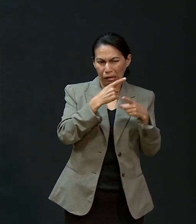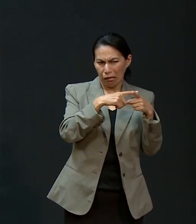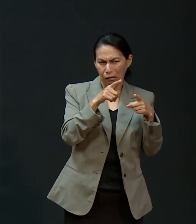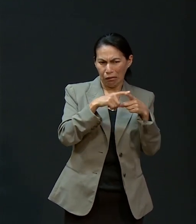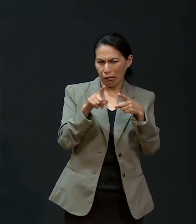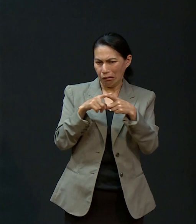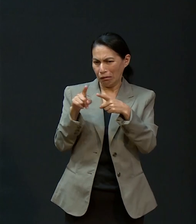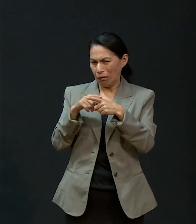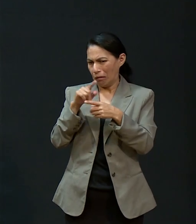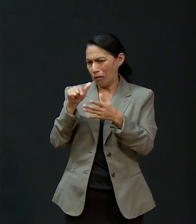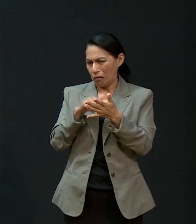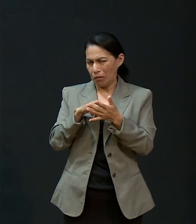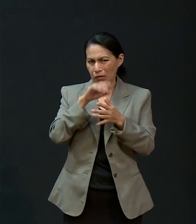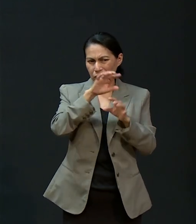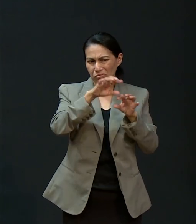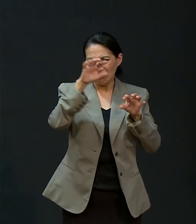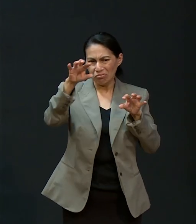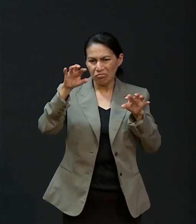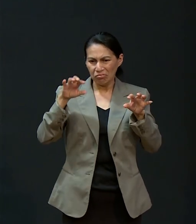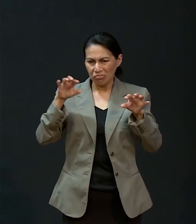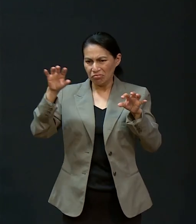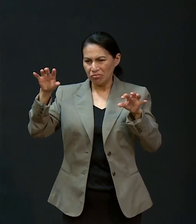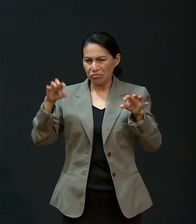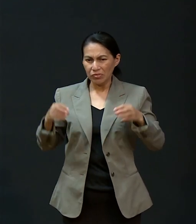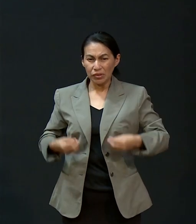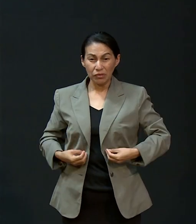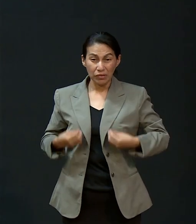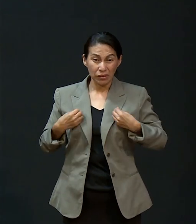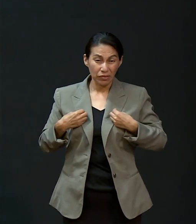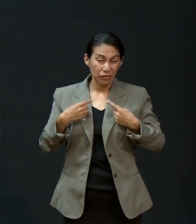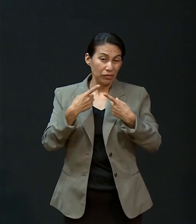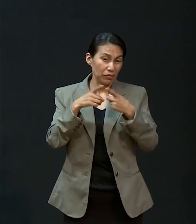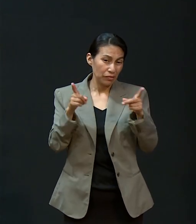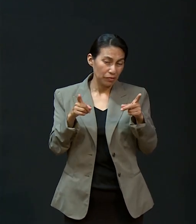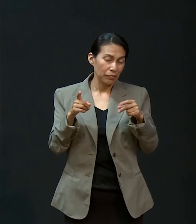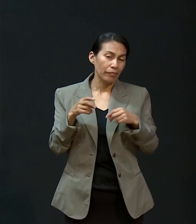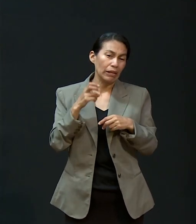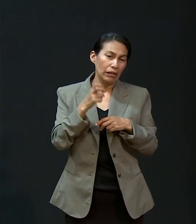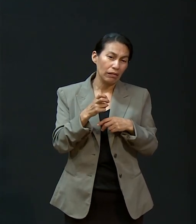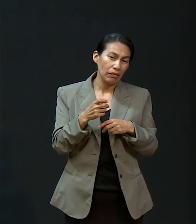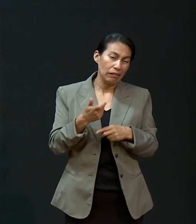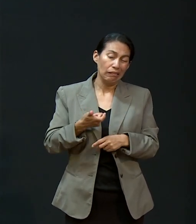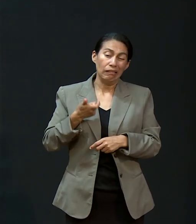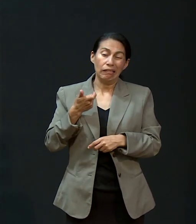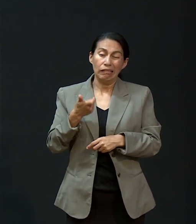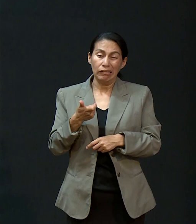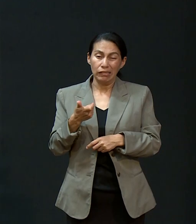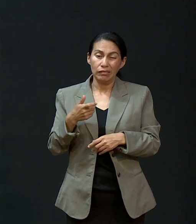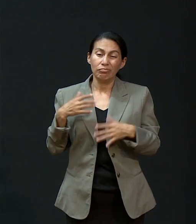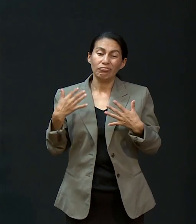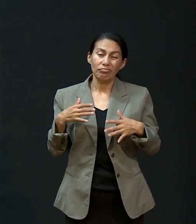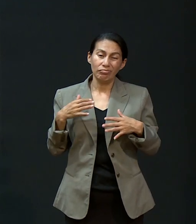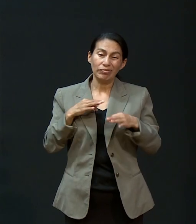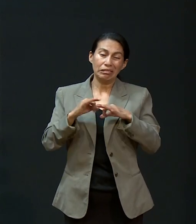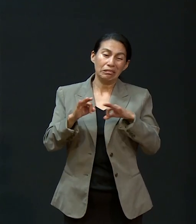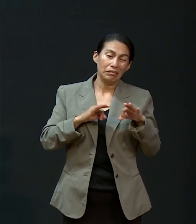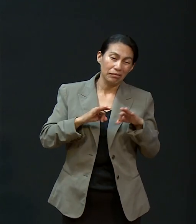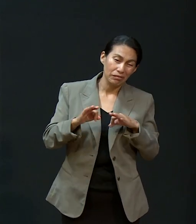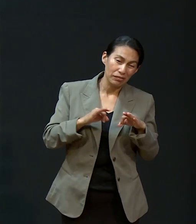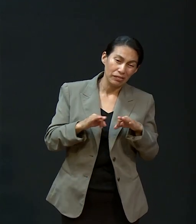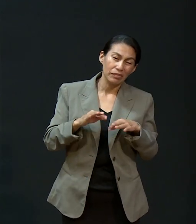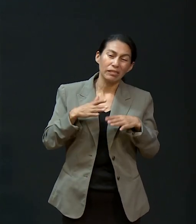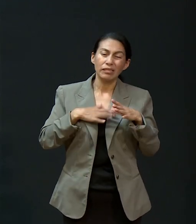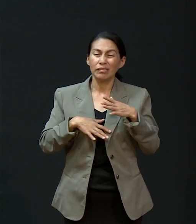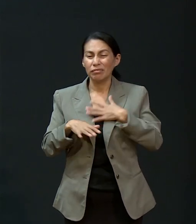COVID, cada quien hizo su proyecto. Entonces, pues fue un costo monetario de